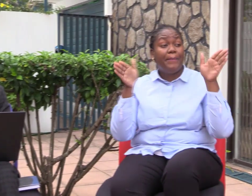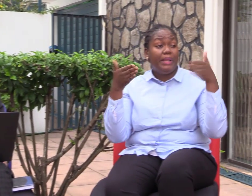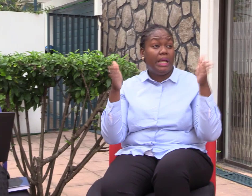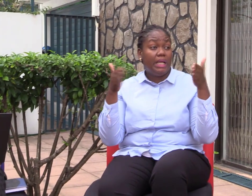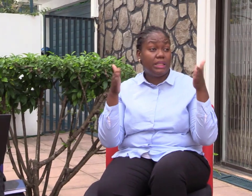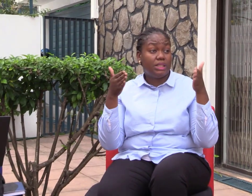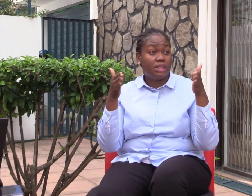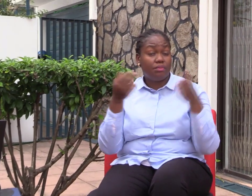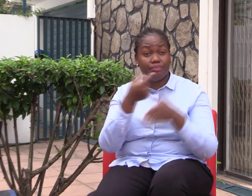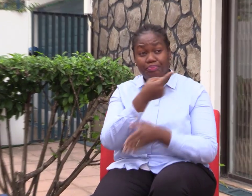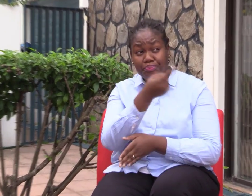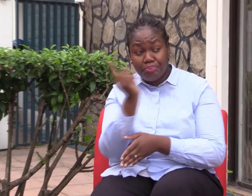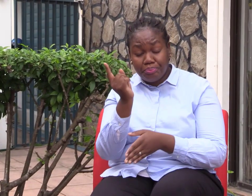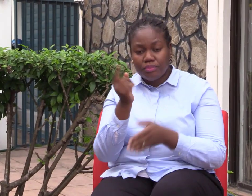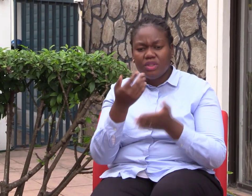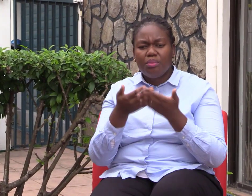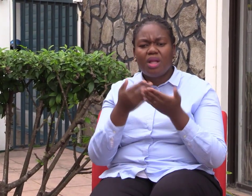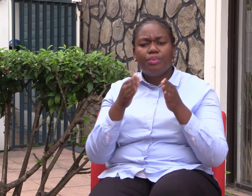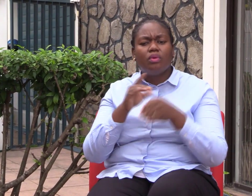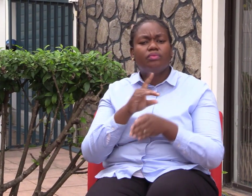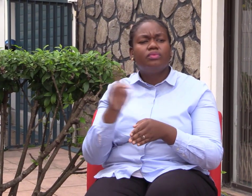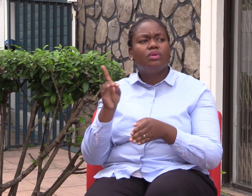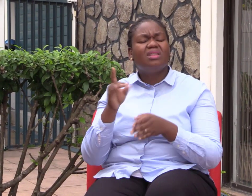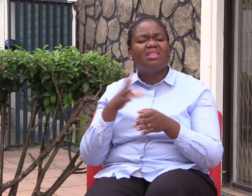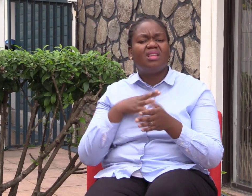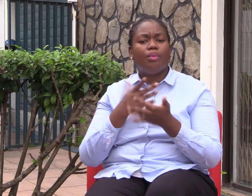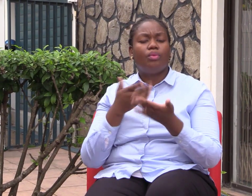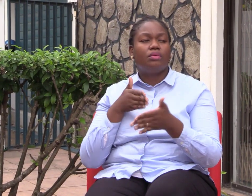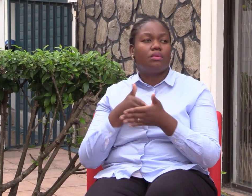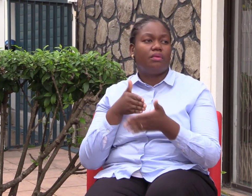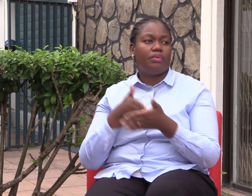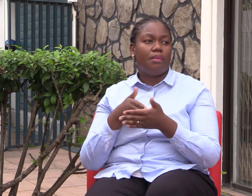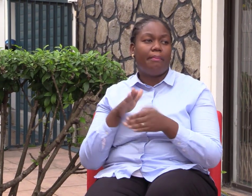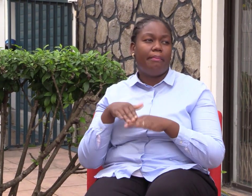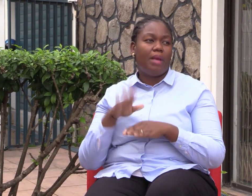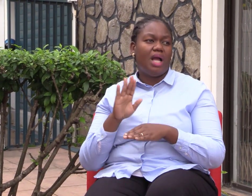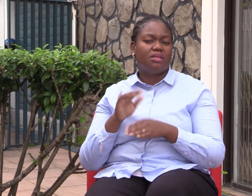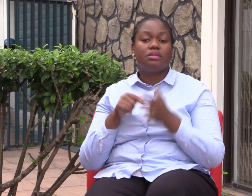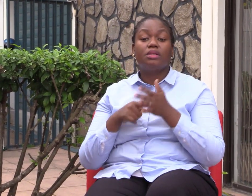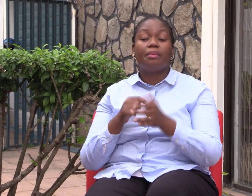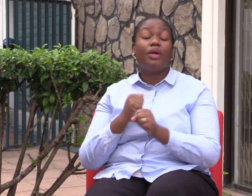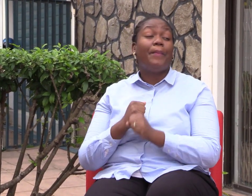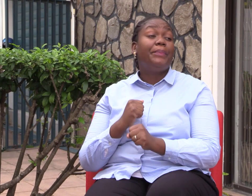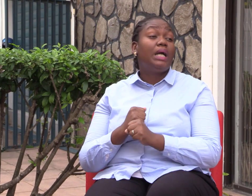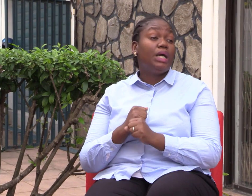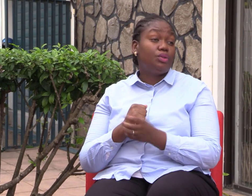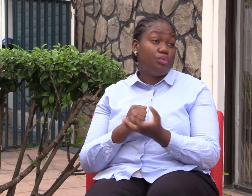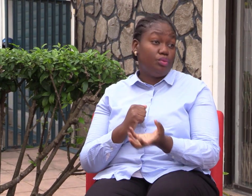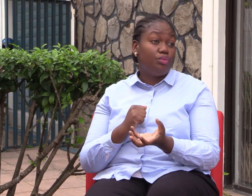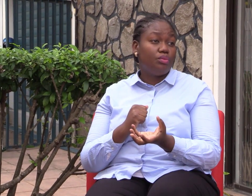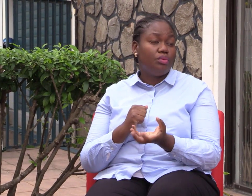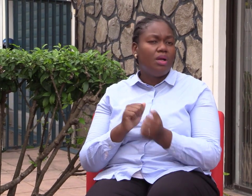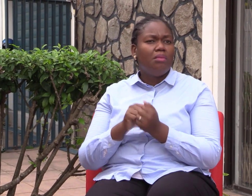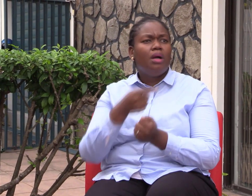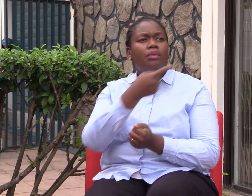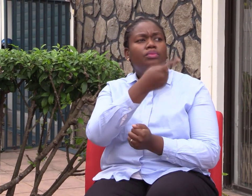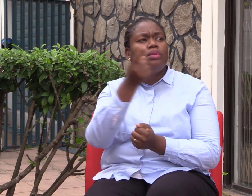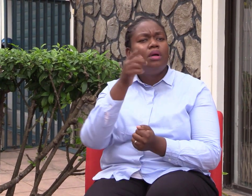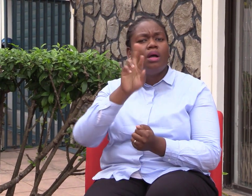há muitas empresas e que nessas empresas as pessoas com deficiência não têm tido esta oportunidade